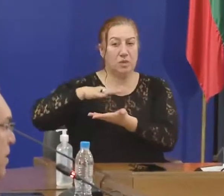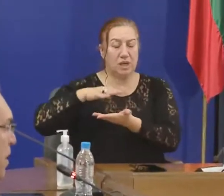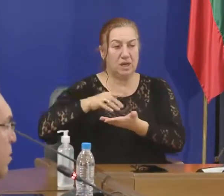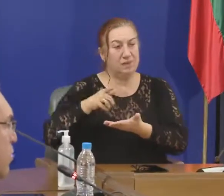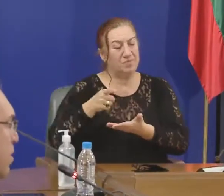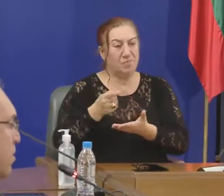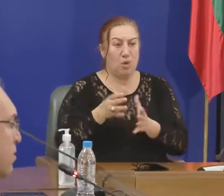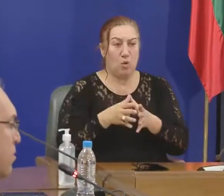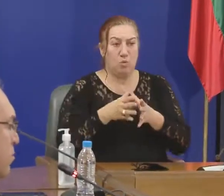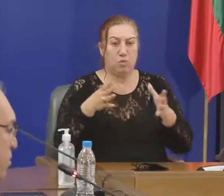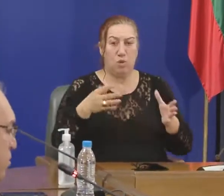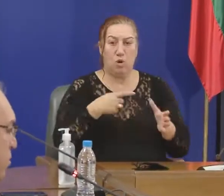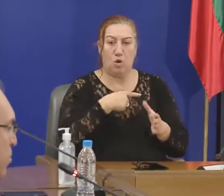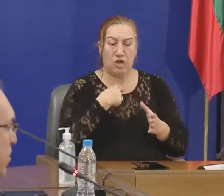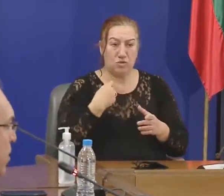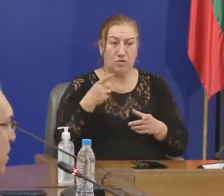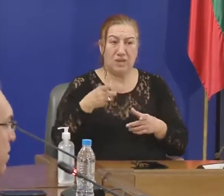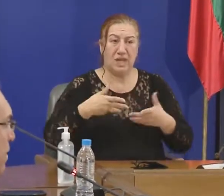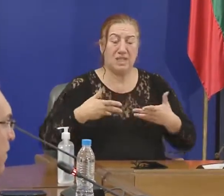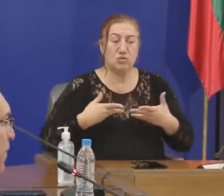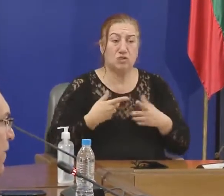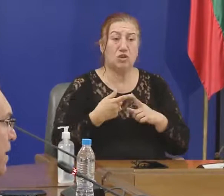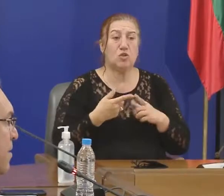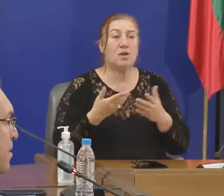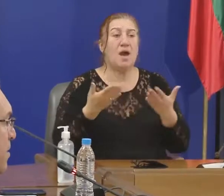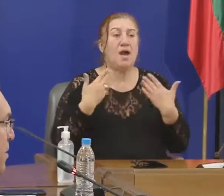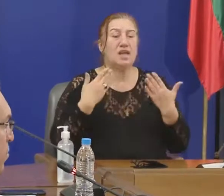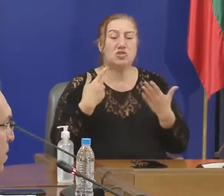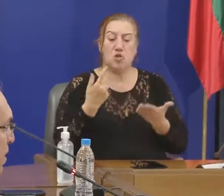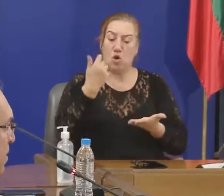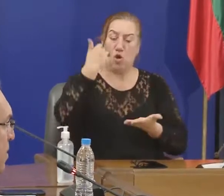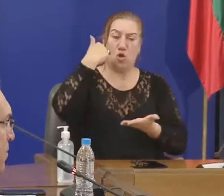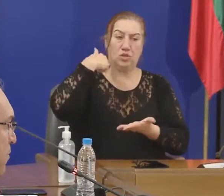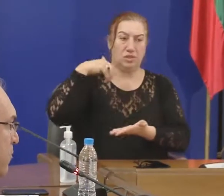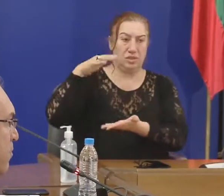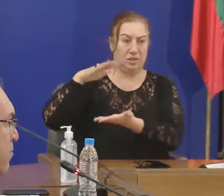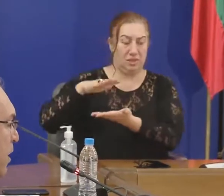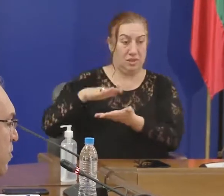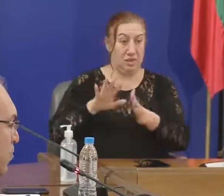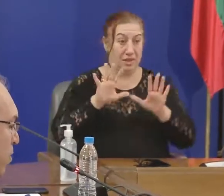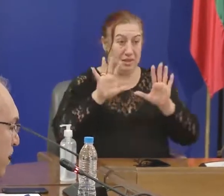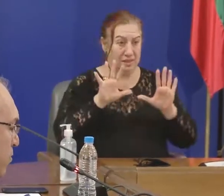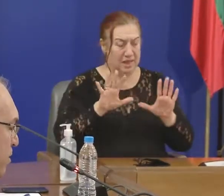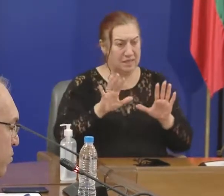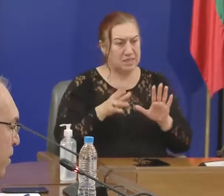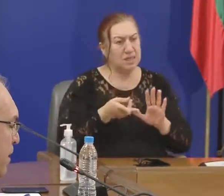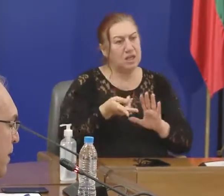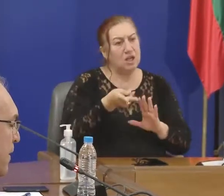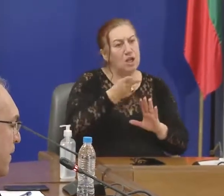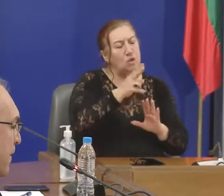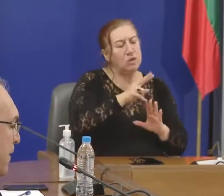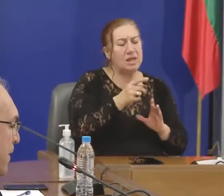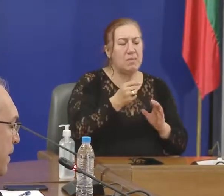По-рискови, така да кажа, нуждаещи се от кислородно лечение са 10, останалите са в малко по-леко